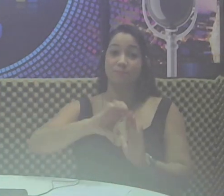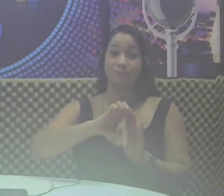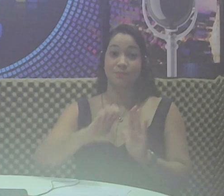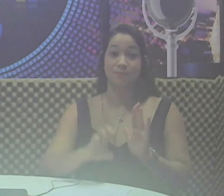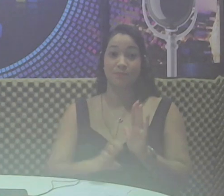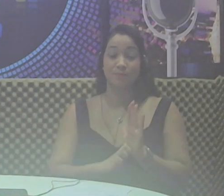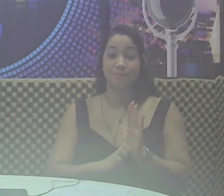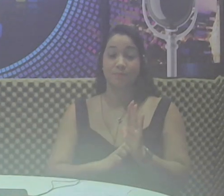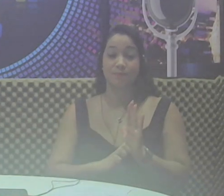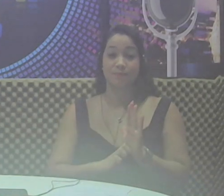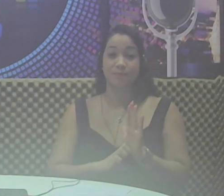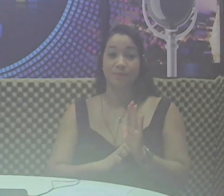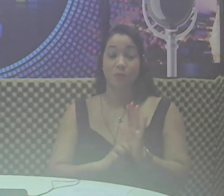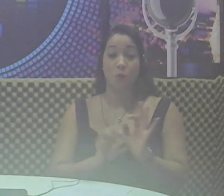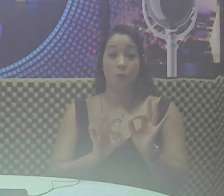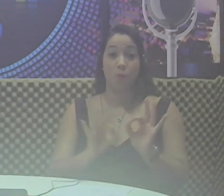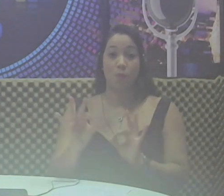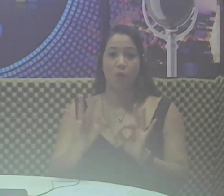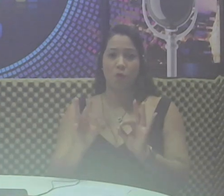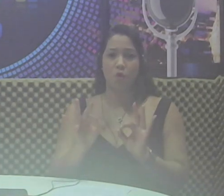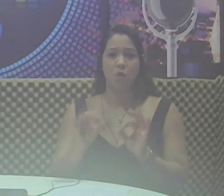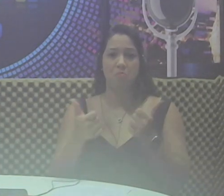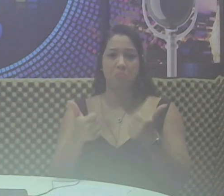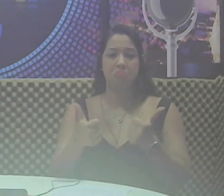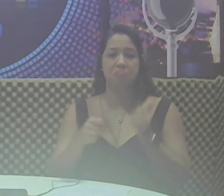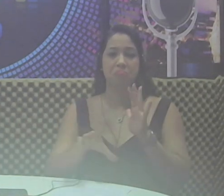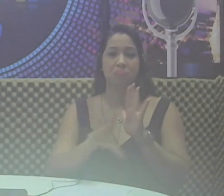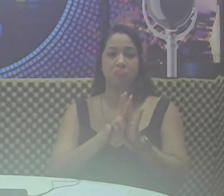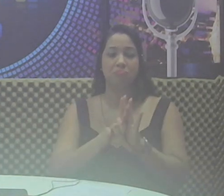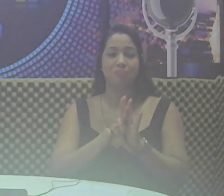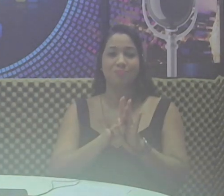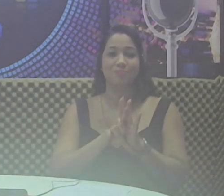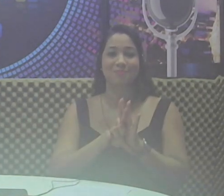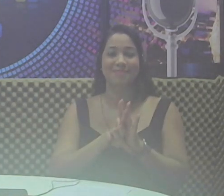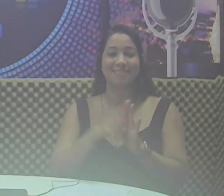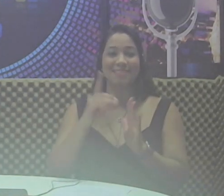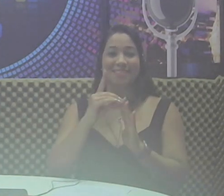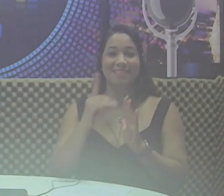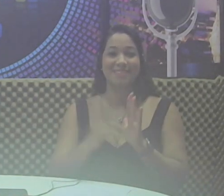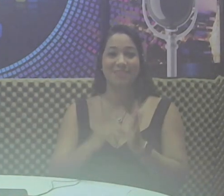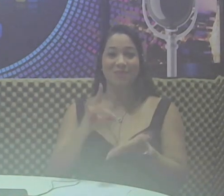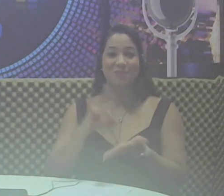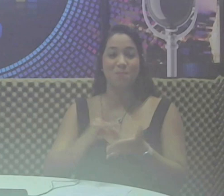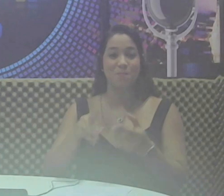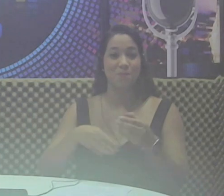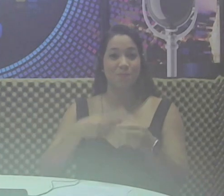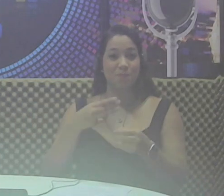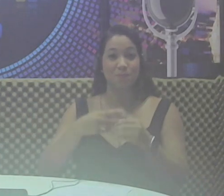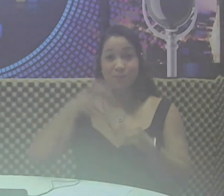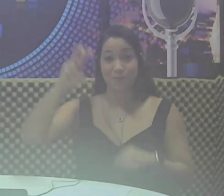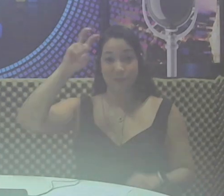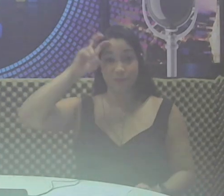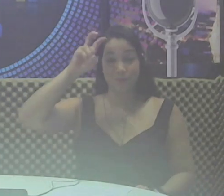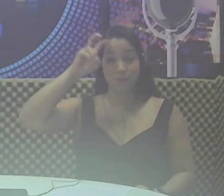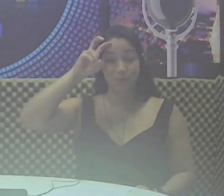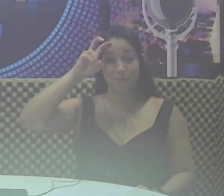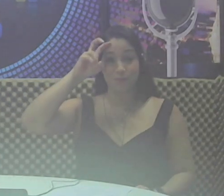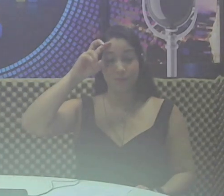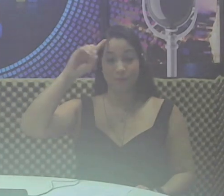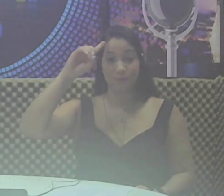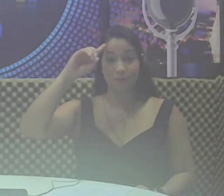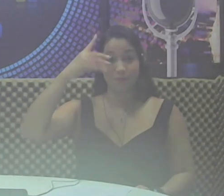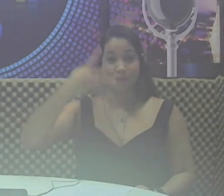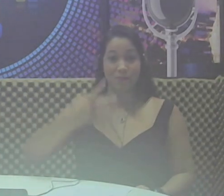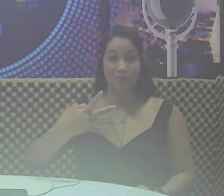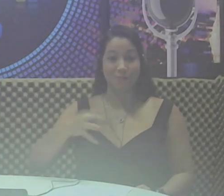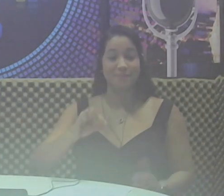regulado pelo programa Tô Legal e foi publicado na edição do Diário Oficial do Município desta quinta-feira, dia 4.